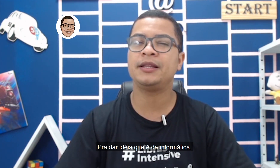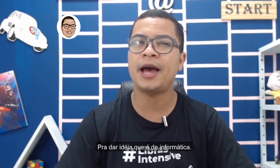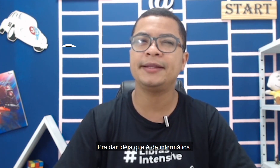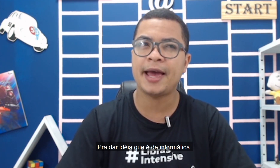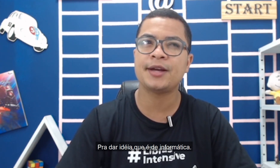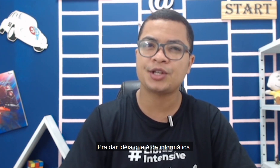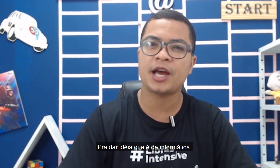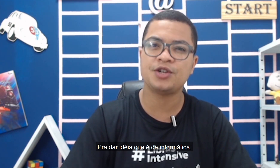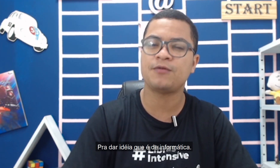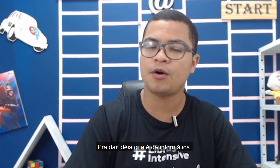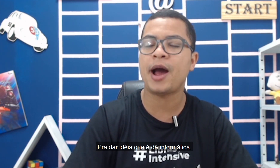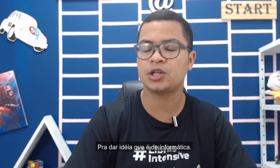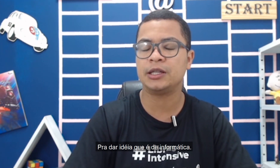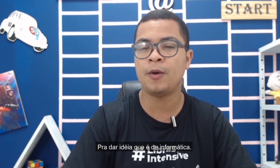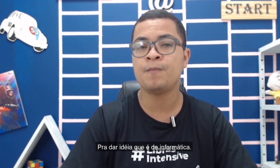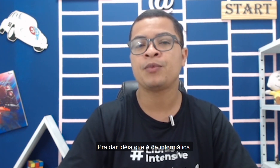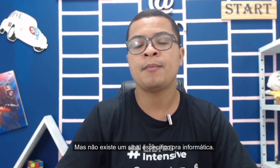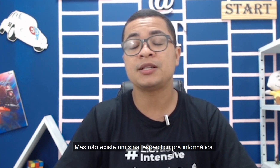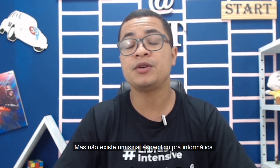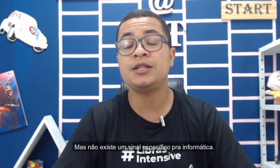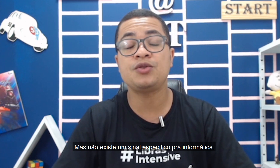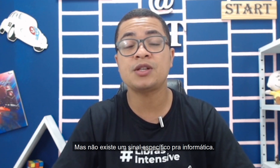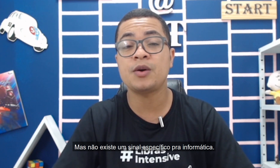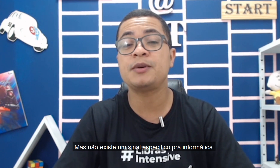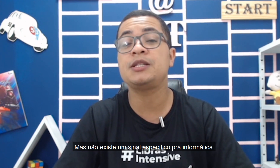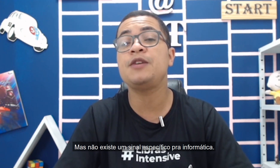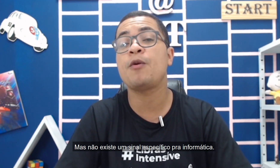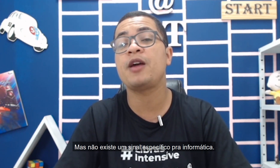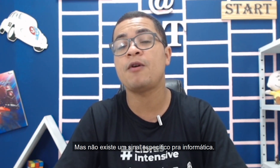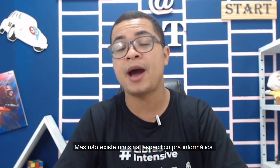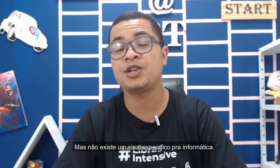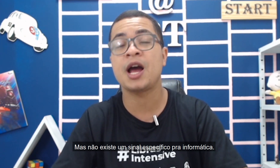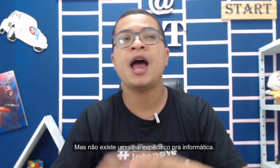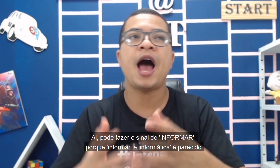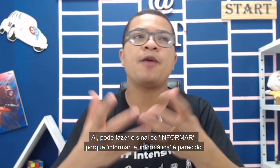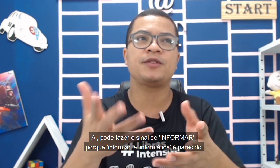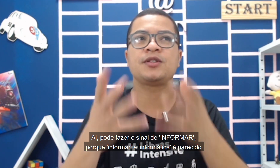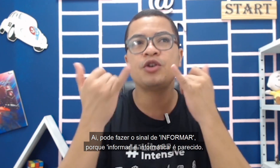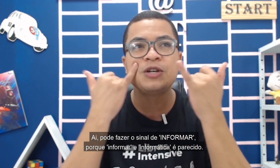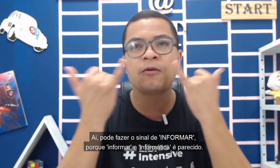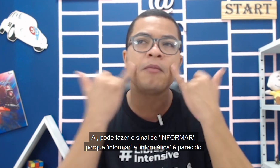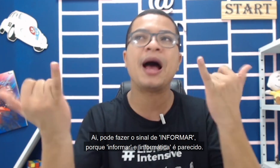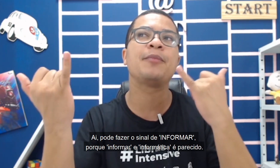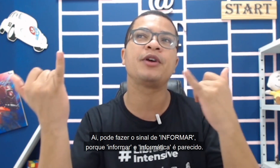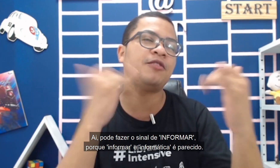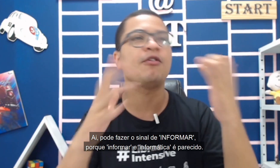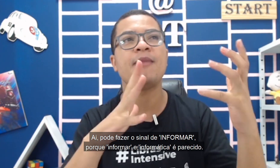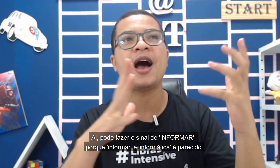dar ideia de que é de informática, tá bom? Mas não existe um sinal específico para a informática Aí eu posso fazer o sinal de informar Porque informar,